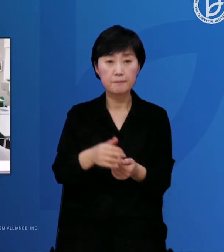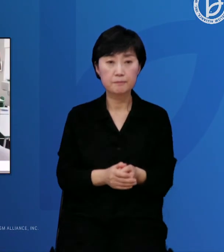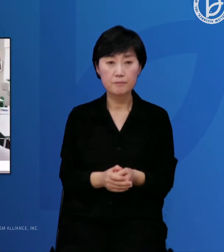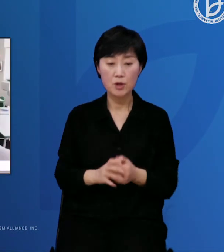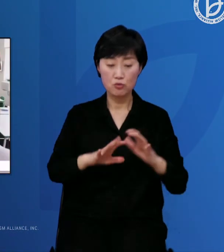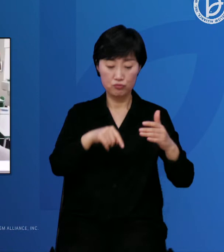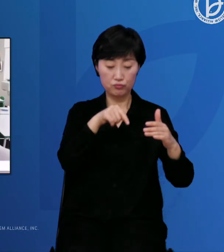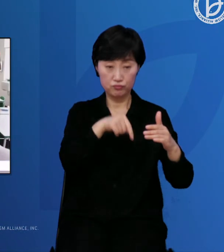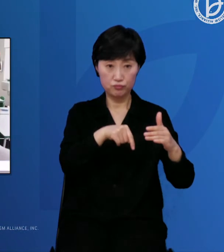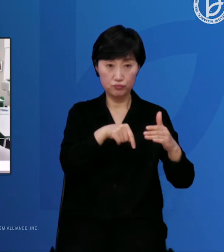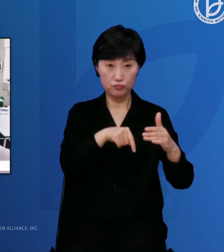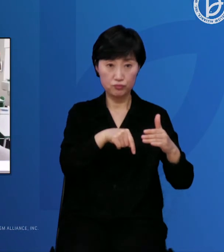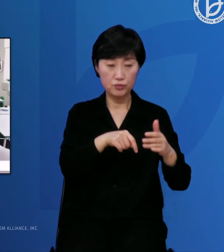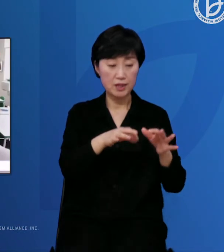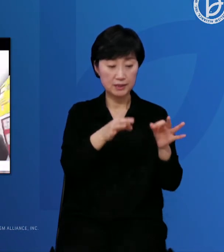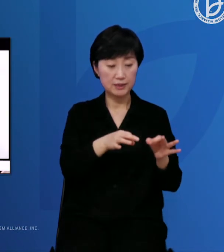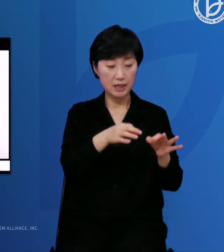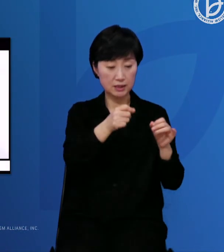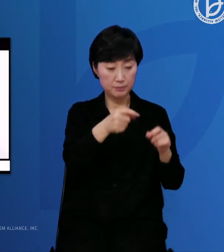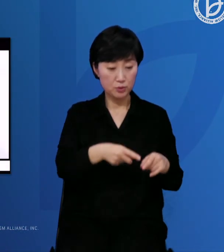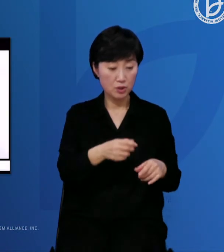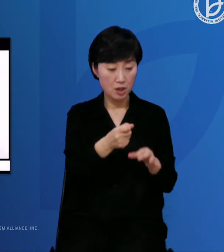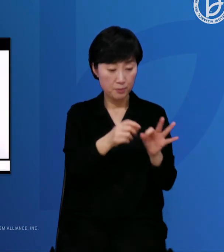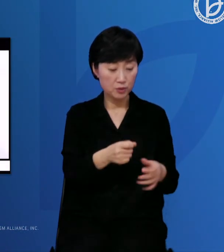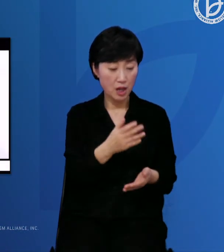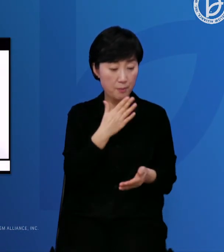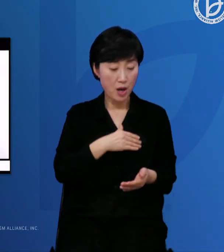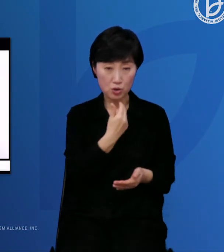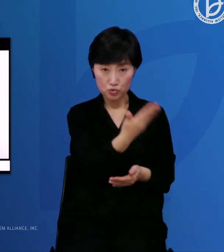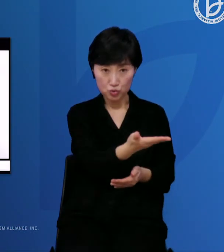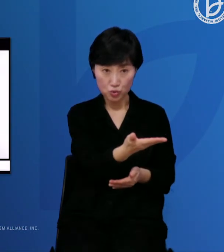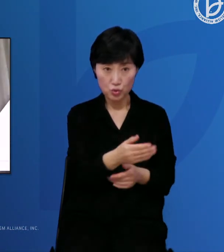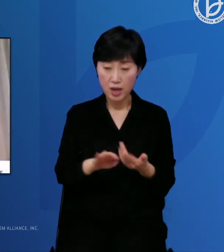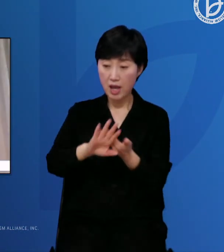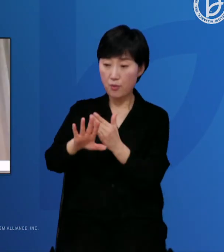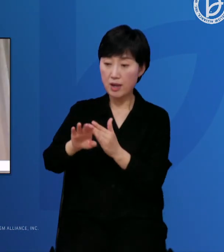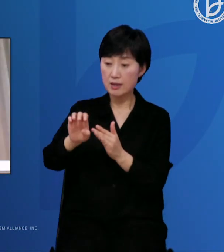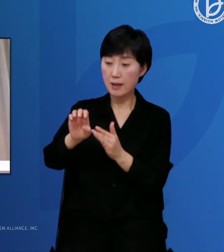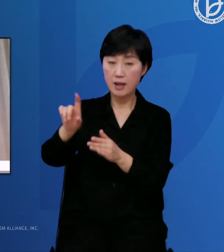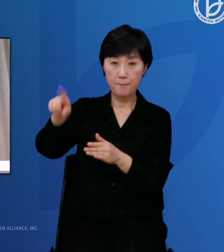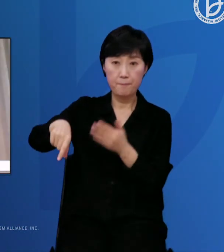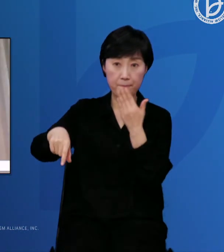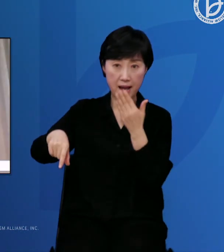국내는 가상계좌로 입금받고 해외 거주자는 페이팔 결제가 가능합니다.